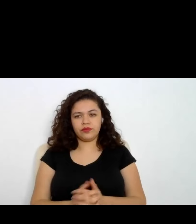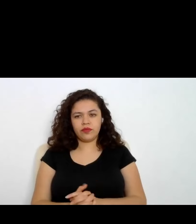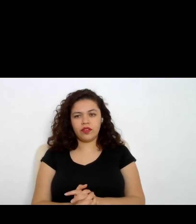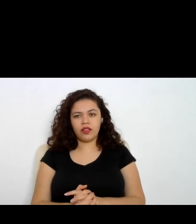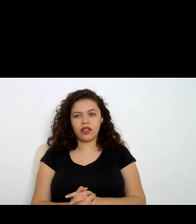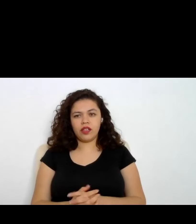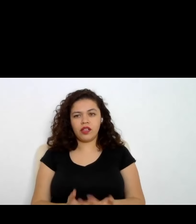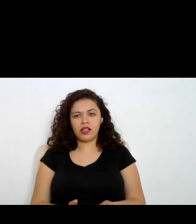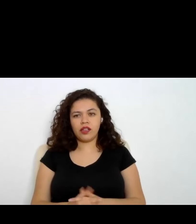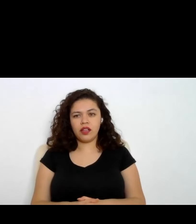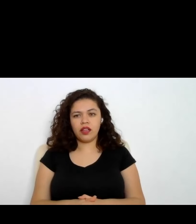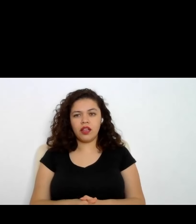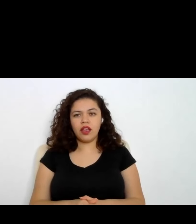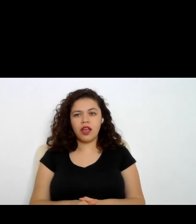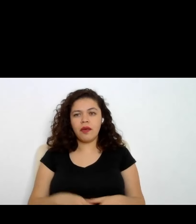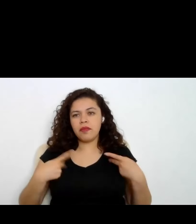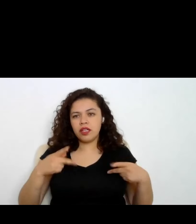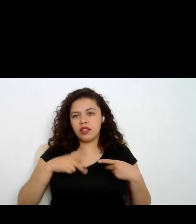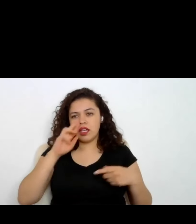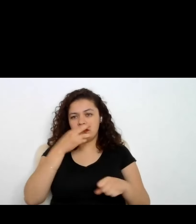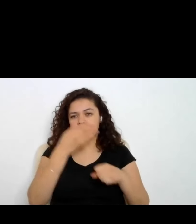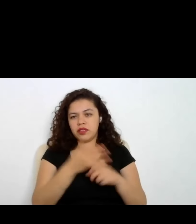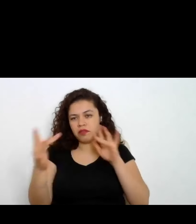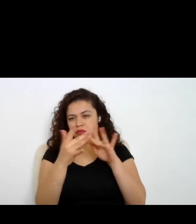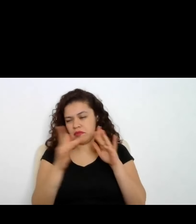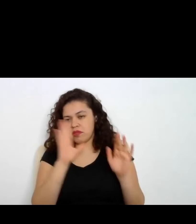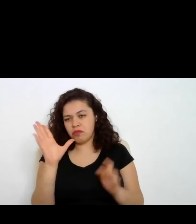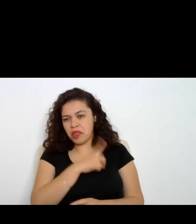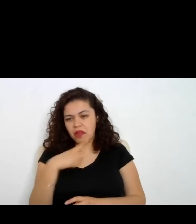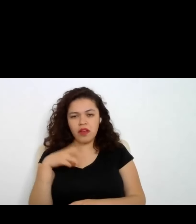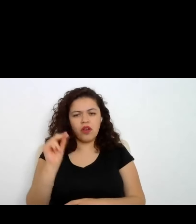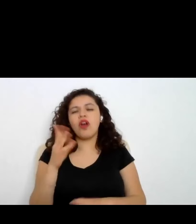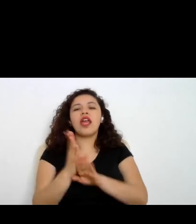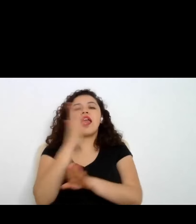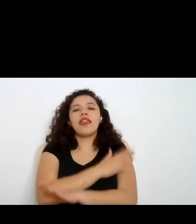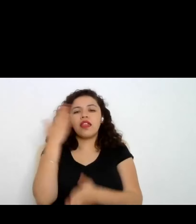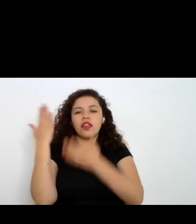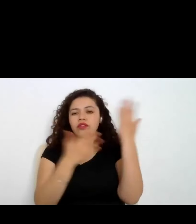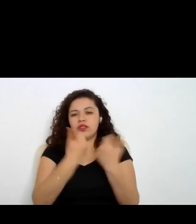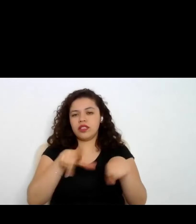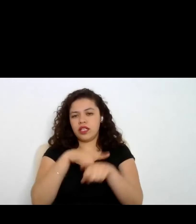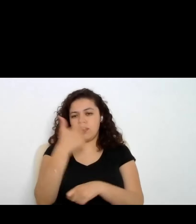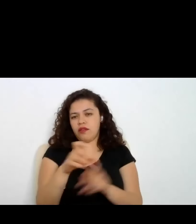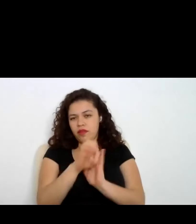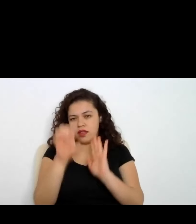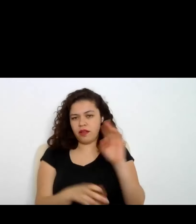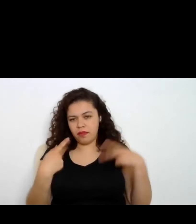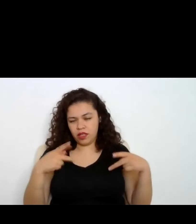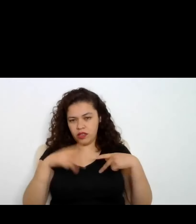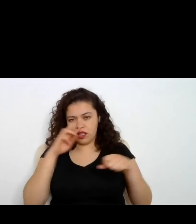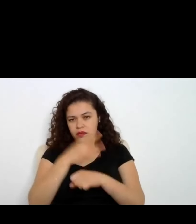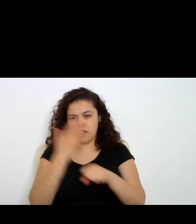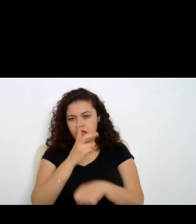contacto con el titular. Entonces, antes de realizar el estudio socioeconómico, por ejemplo, el responsable deberá de